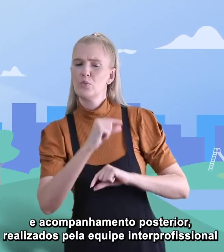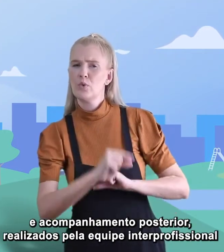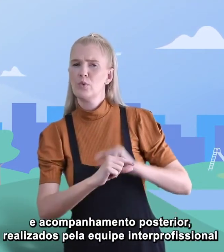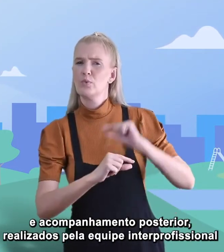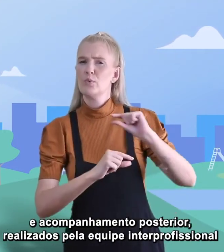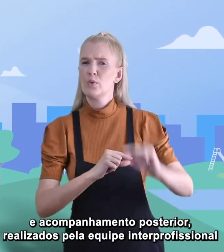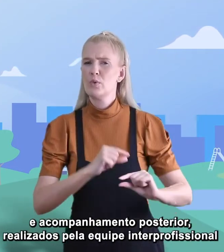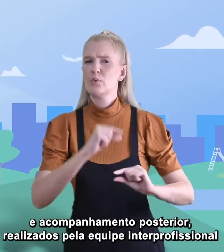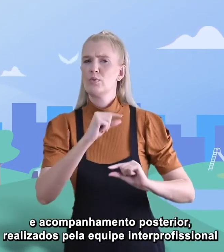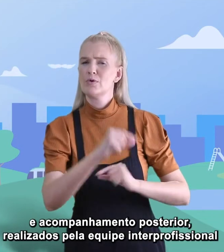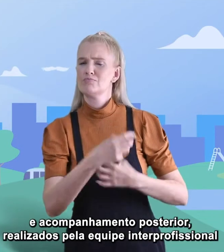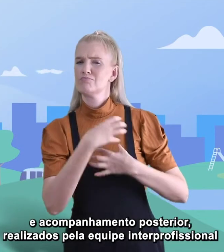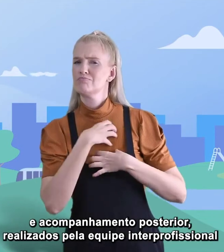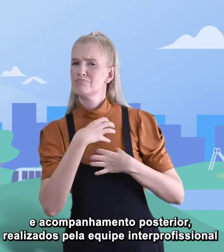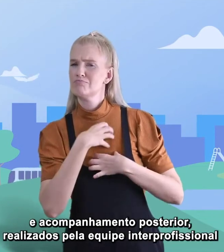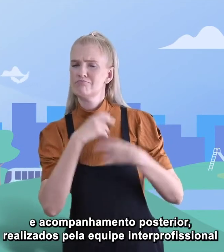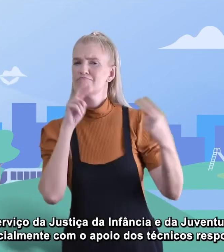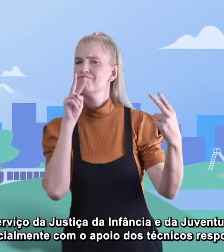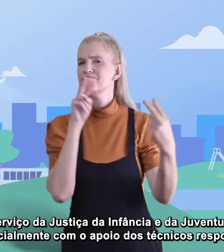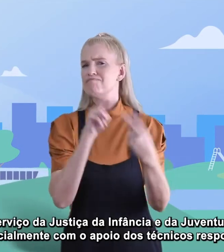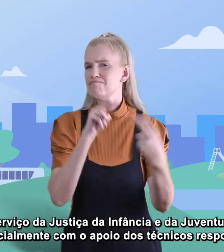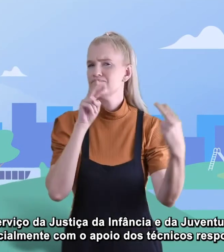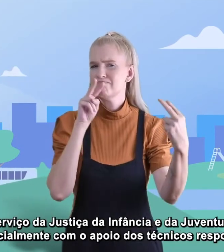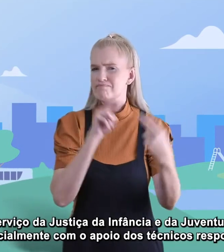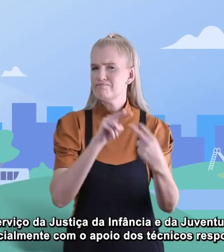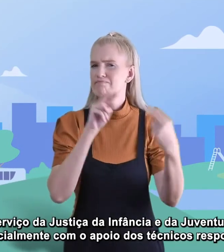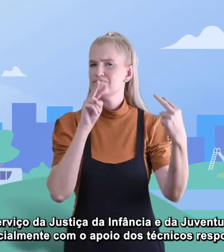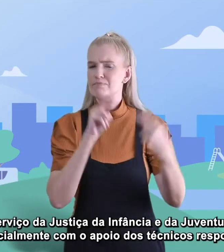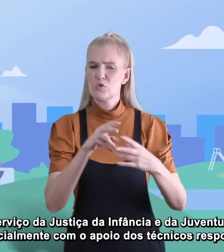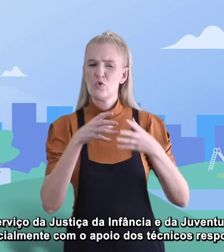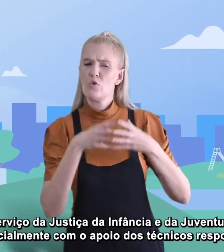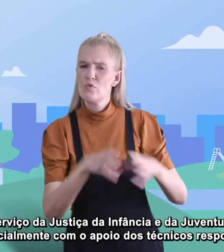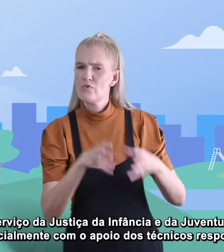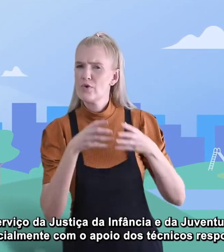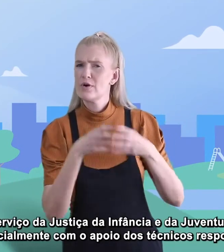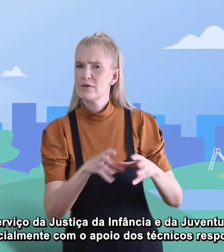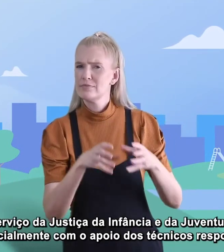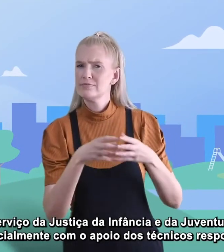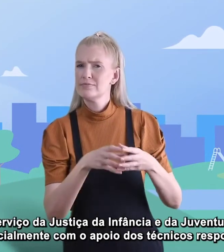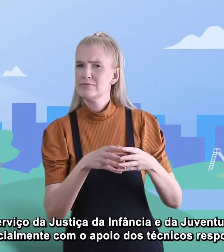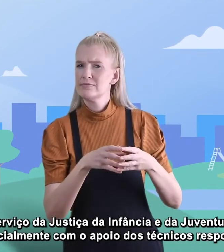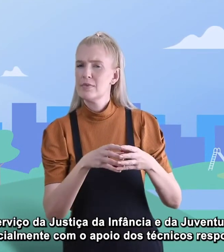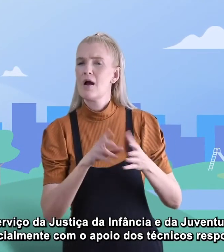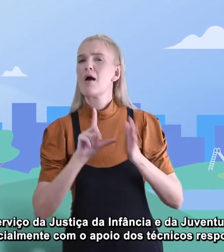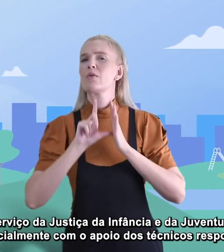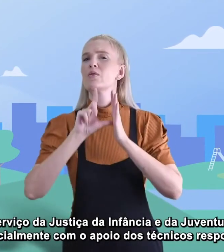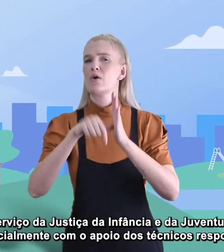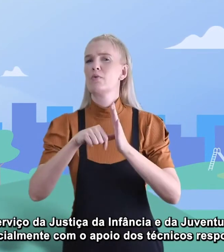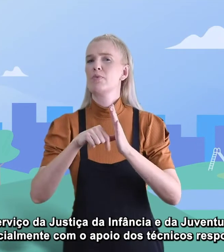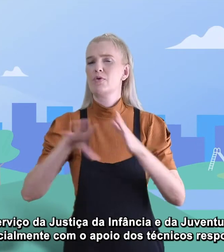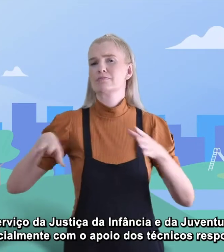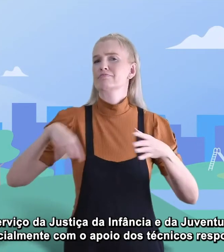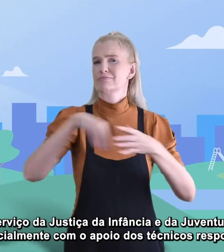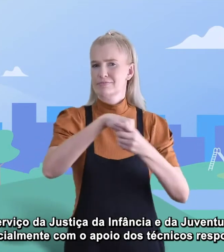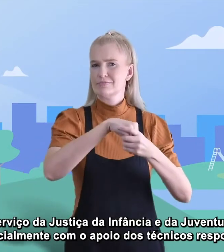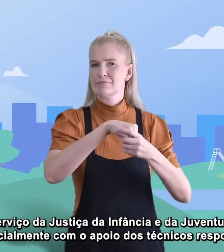pela equipe interprofissional a serviço da Justiça da Infância e da Juventude, preferencialmente com o apoio dos